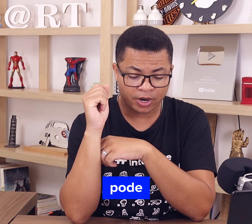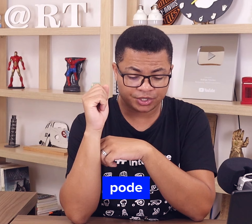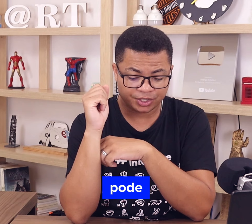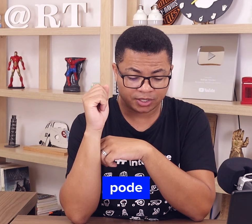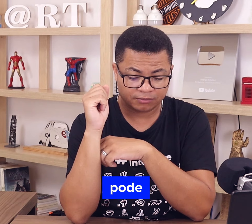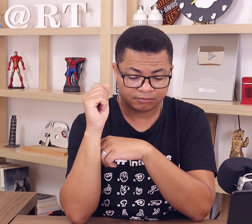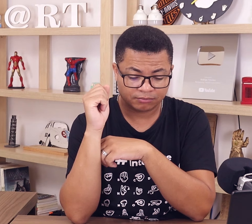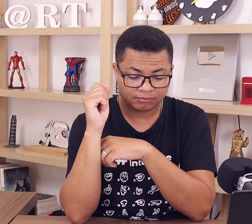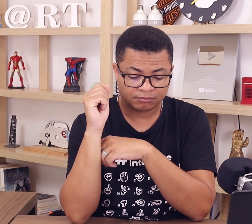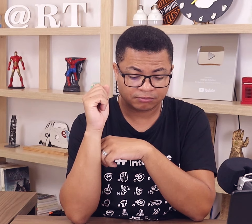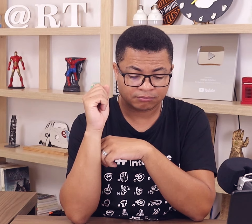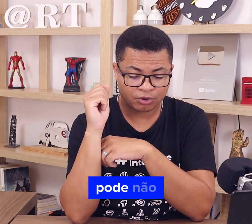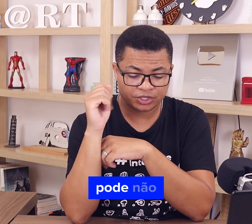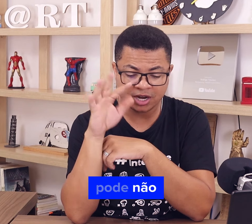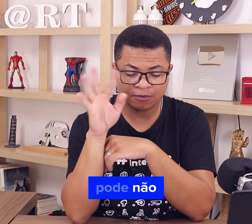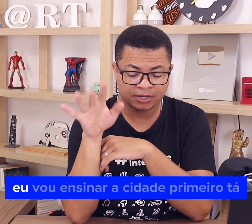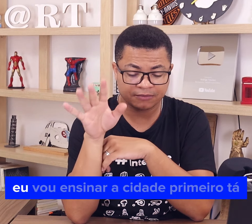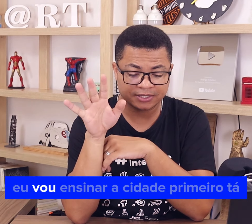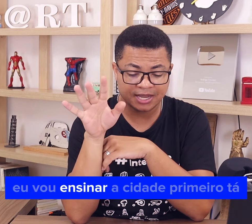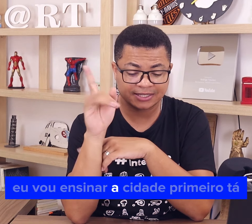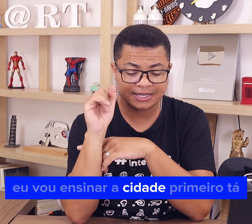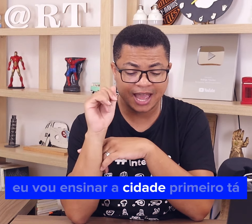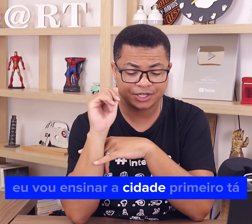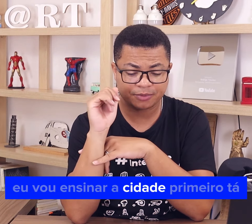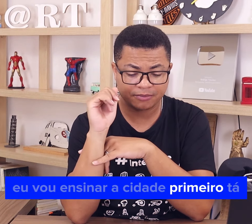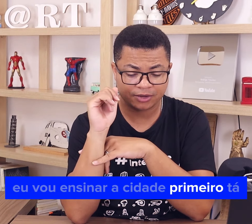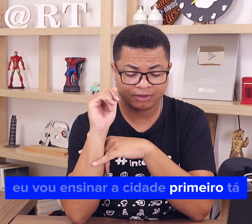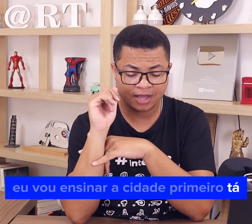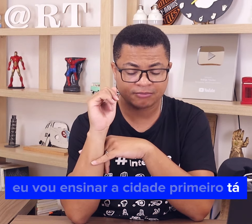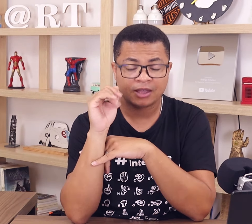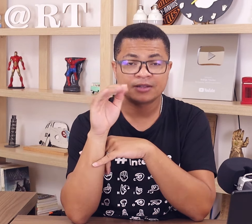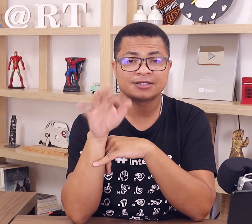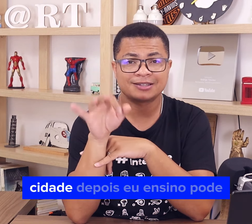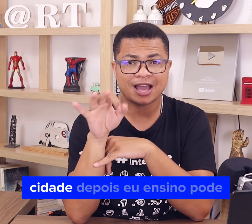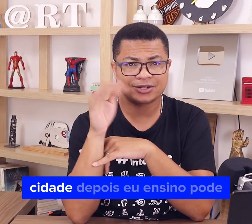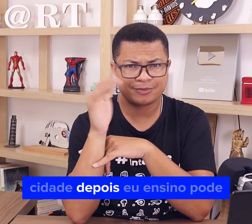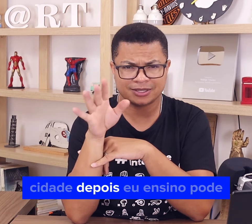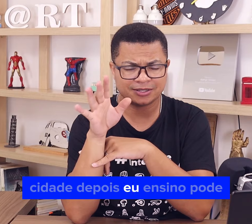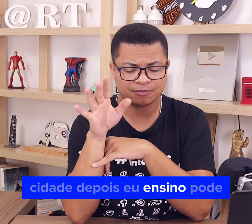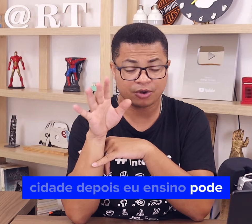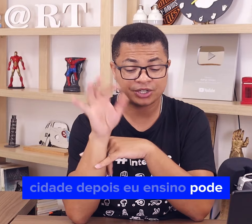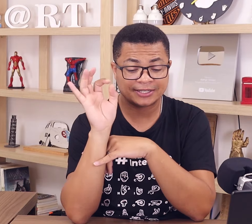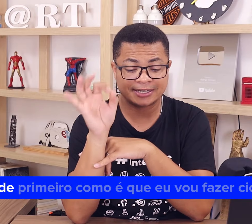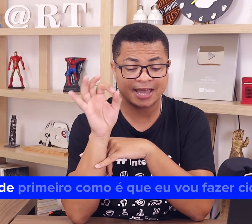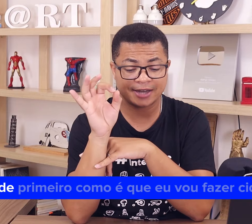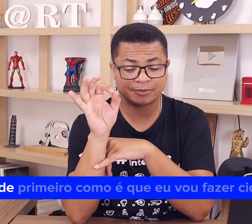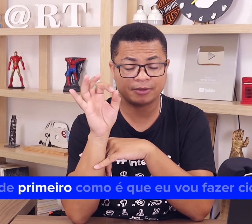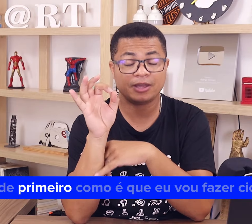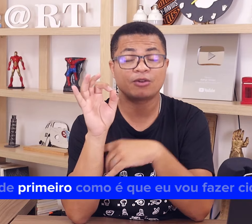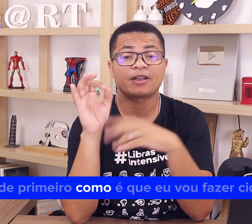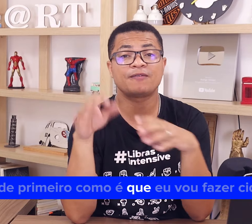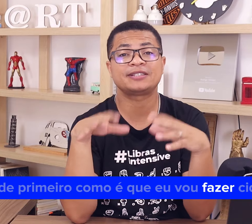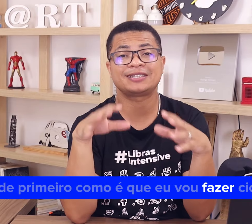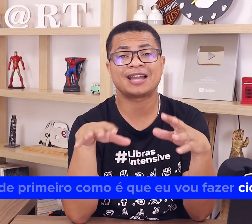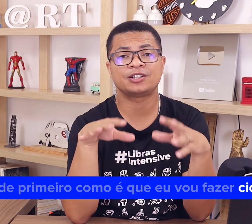Pode. Pode. Não. Eu vou ensinar a cidade primeiro, tá? Cidade. Depois eu ensino pode. Cidade primeiro. Como é eu vou fazer cidade? Cidade.